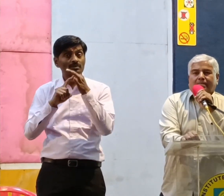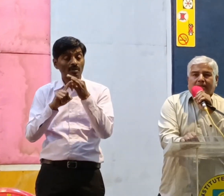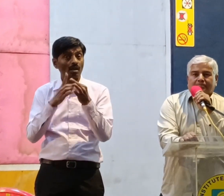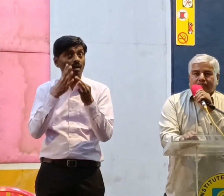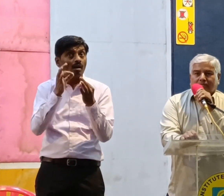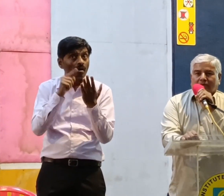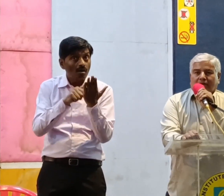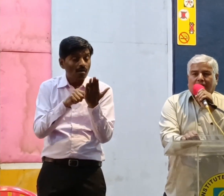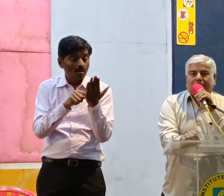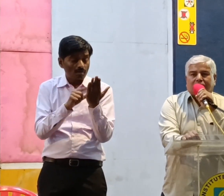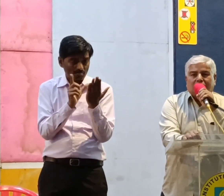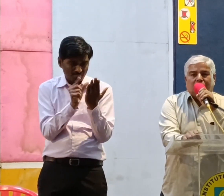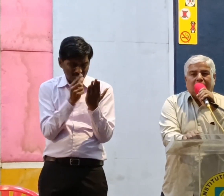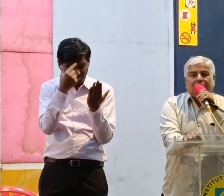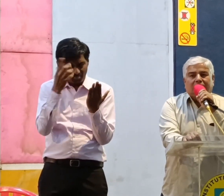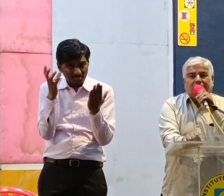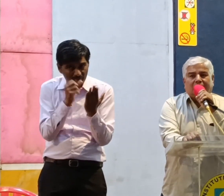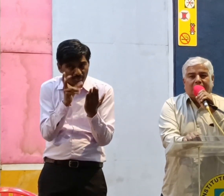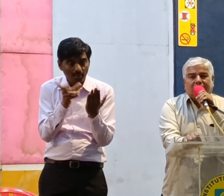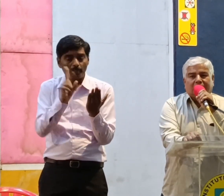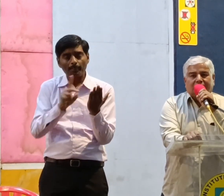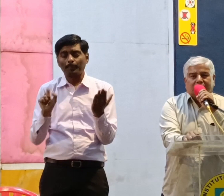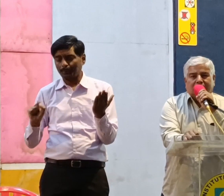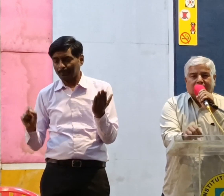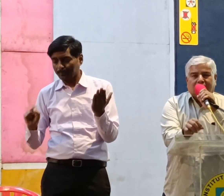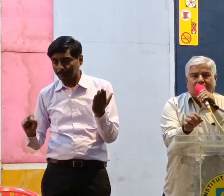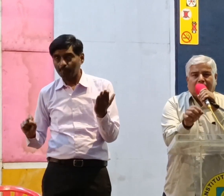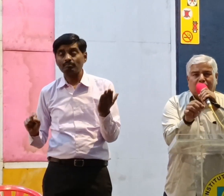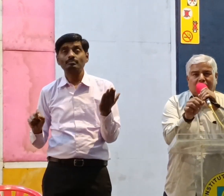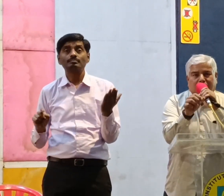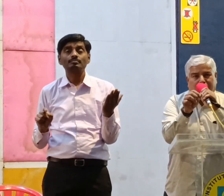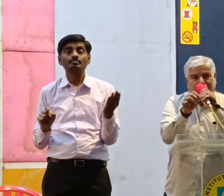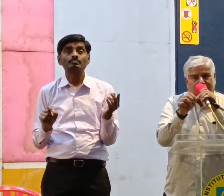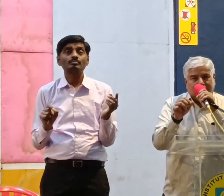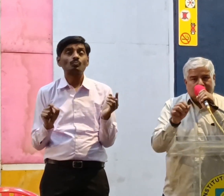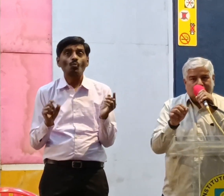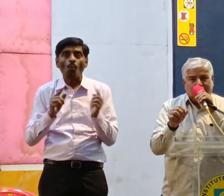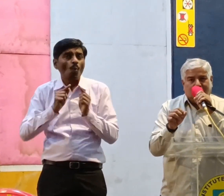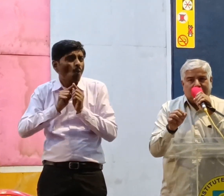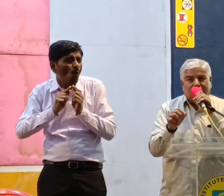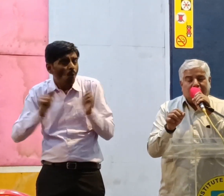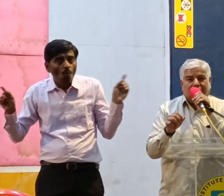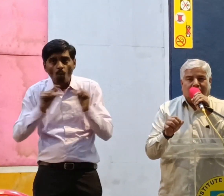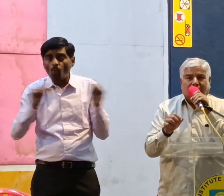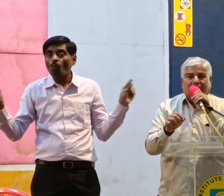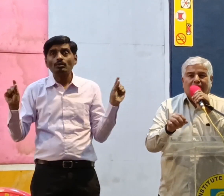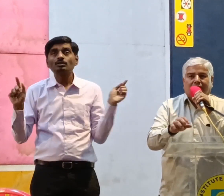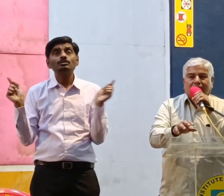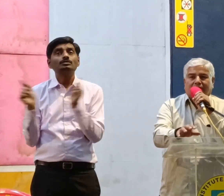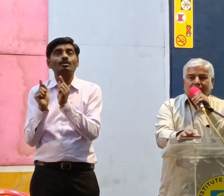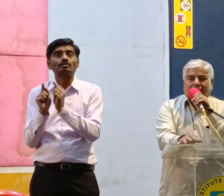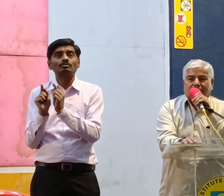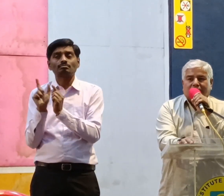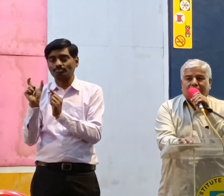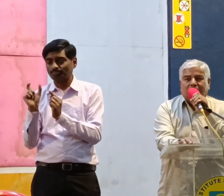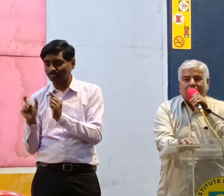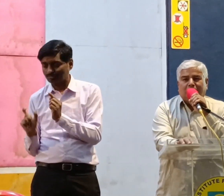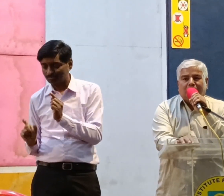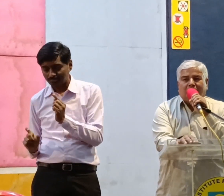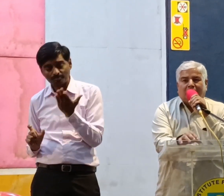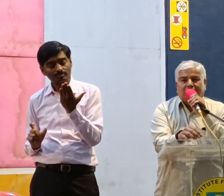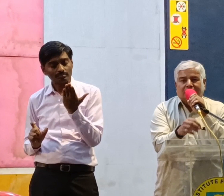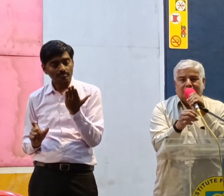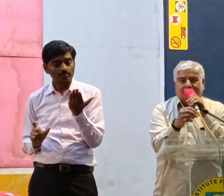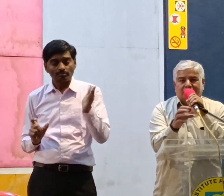આપણે આ પ્રશ્નોની તૈયારી નાના મુદ્દાઓ લખીને કરવાની, પછી